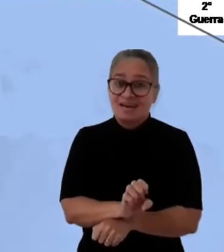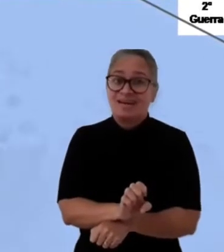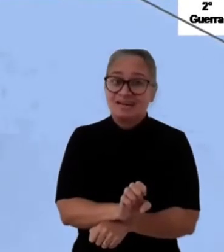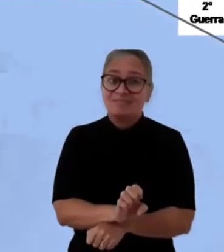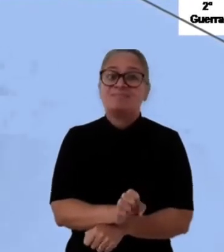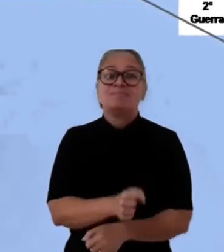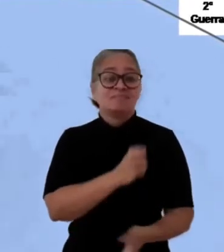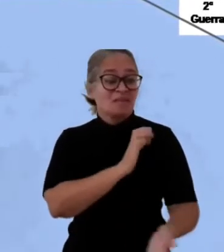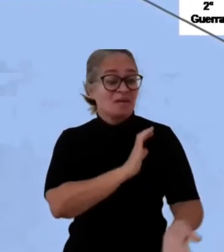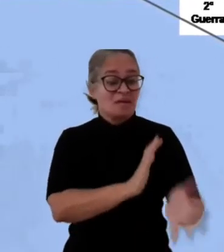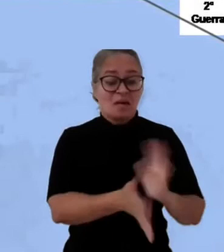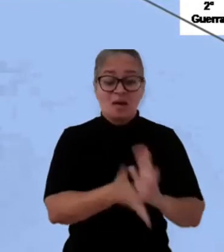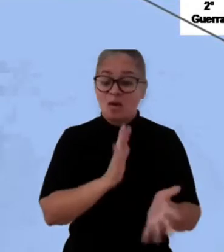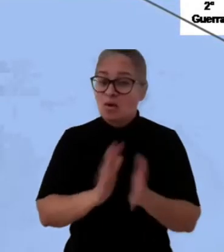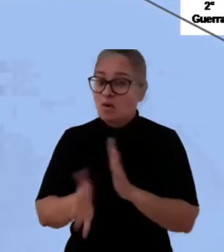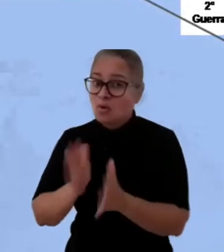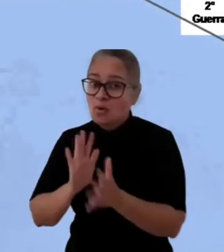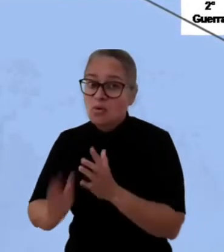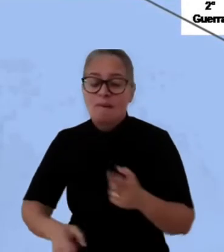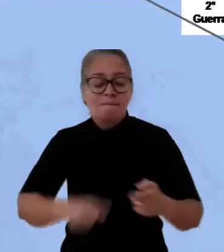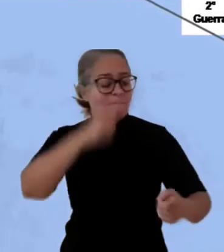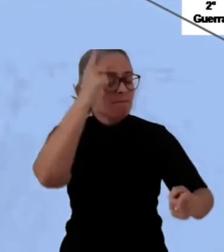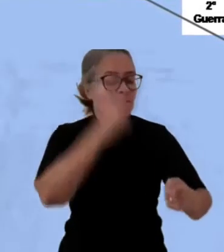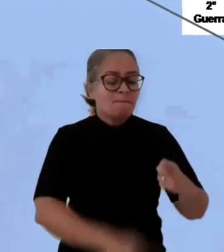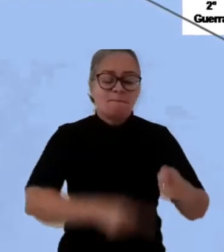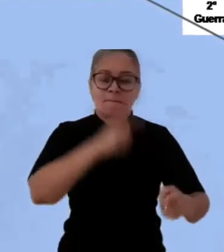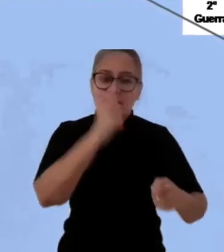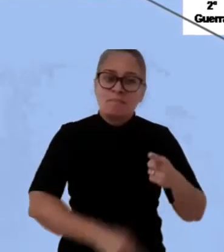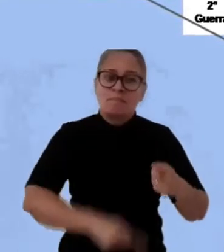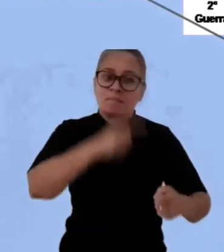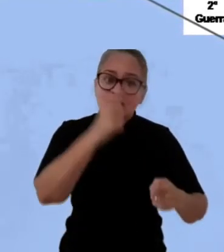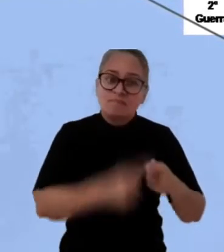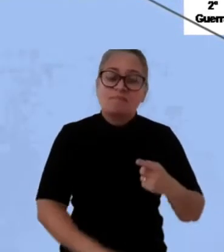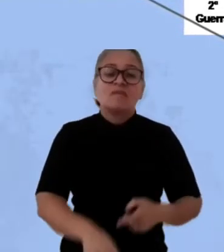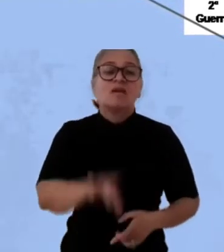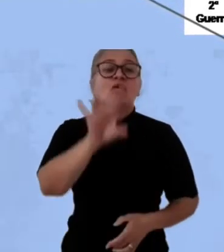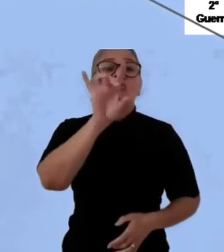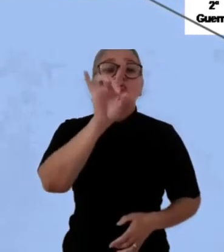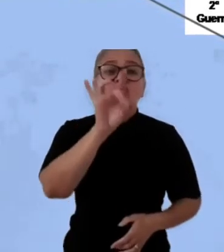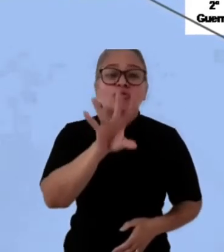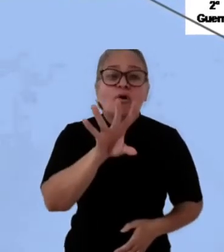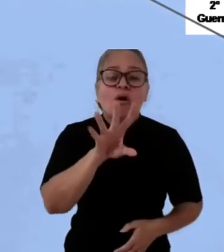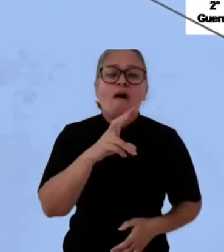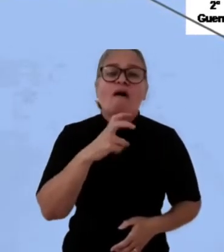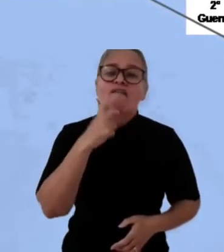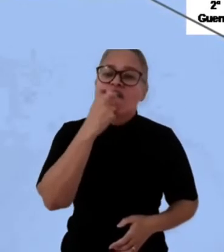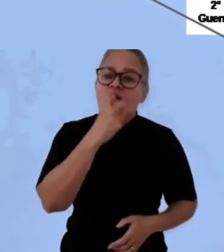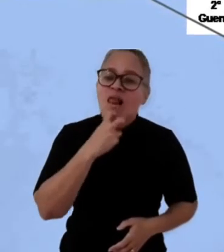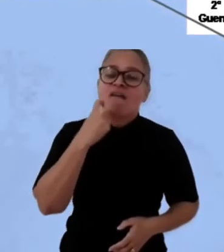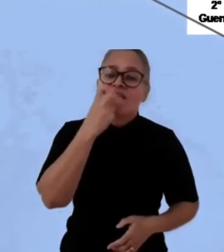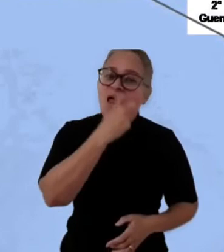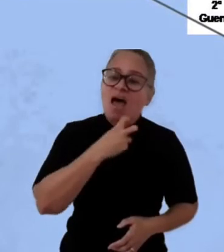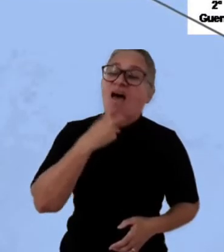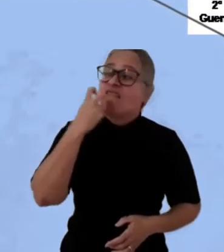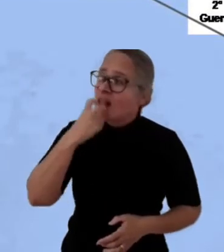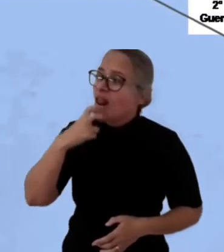É isso mesmo. Os sinais foram proibidos. Eles só podiam